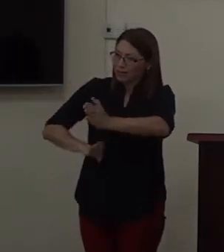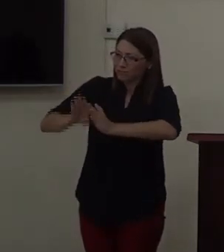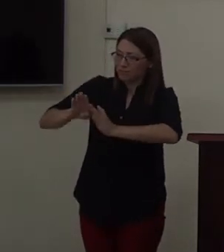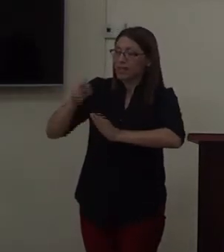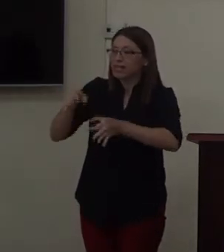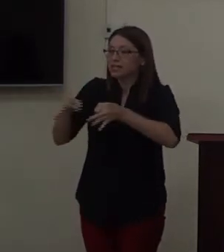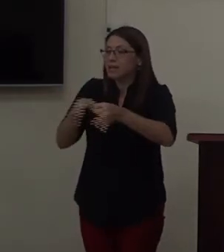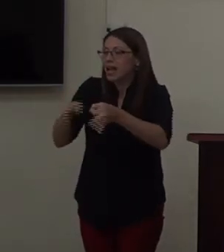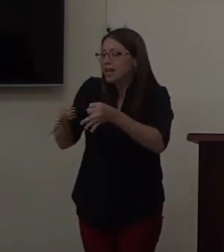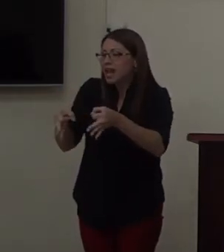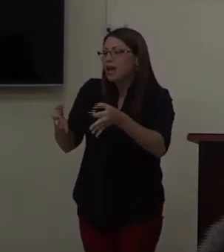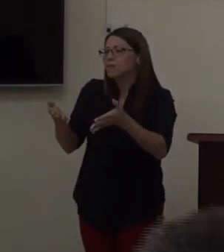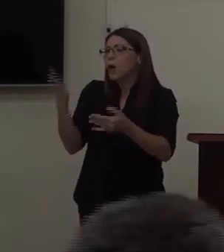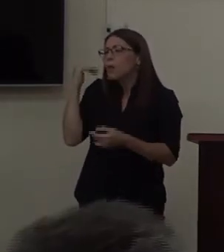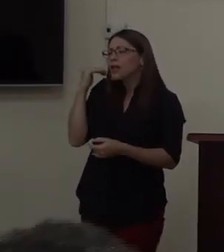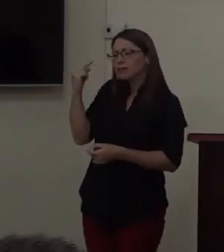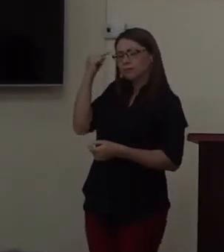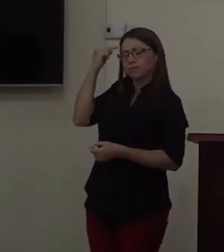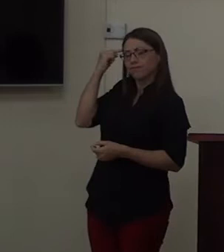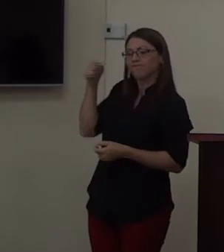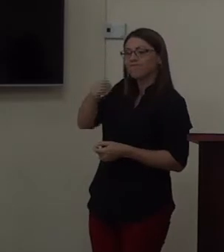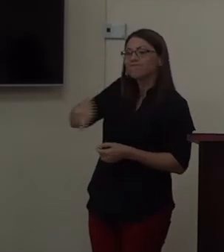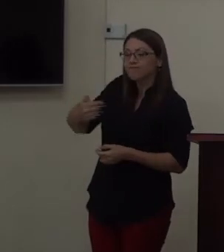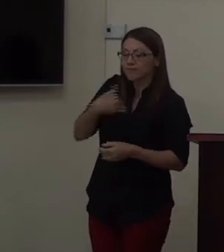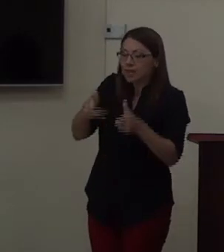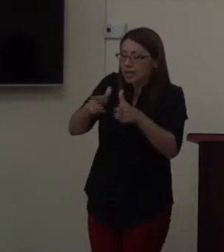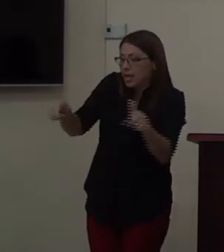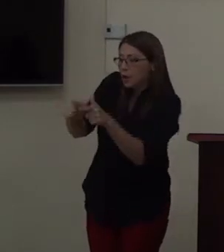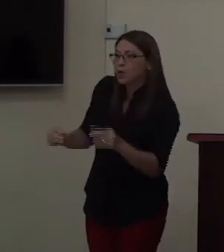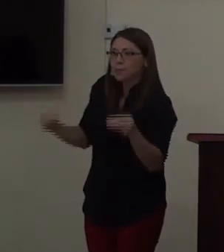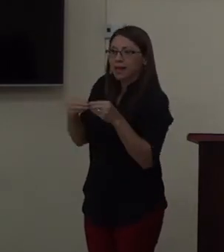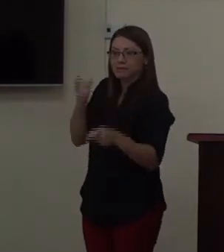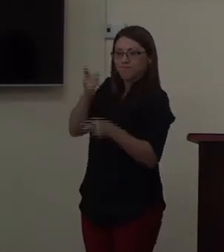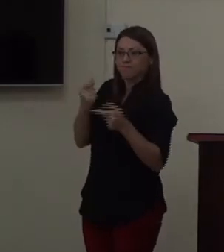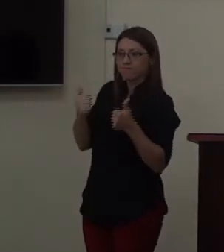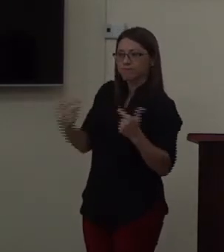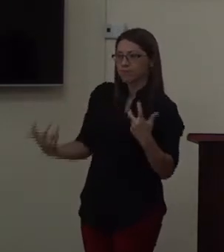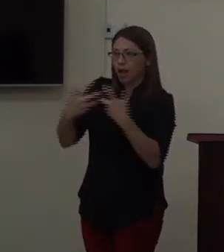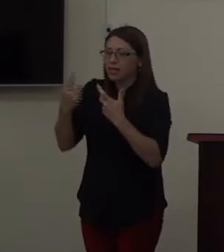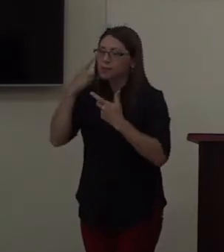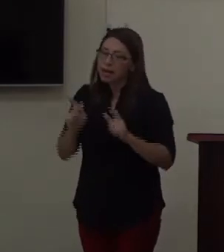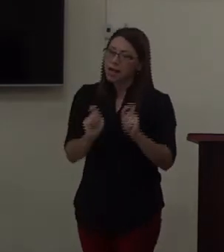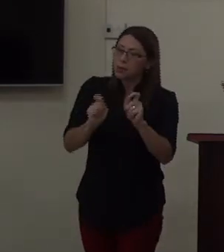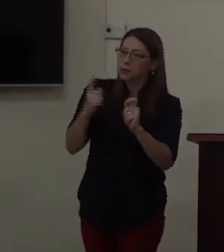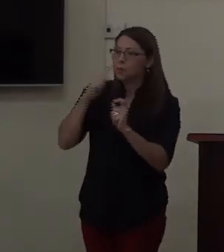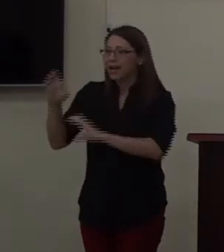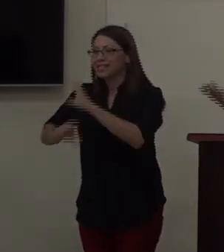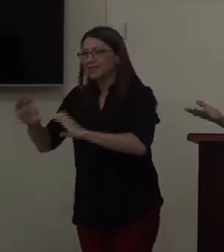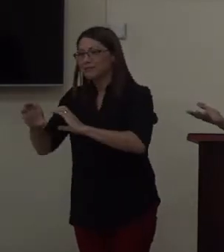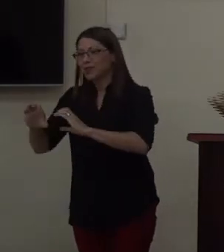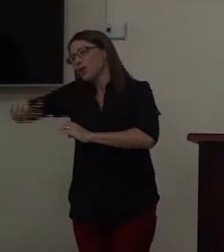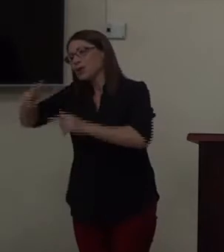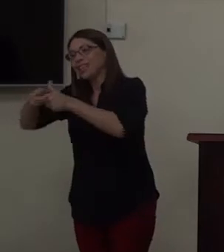de alguna manera por qué se piensa que hay lenguas más aptas para la educación, para la ciencia, y lenguas más aptas